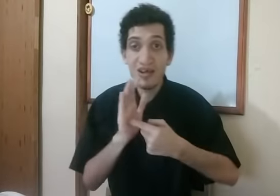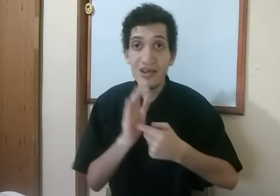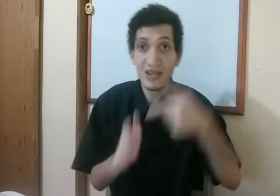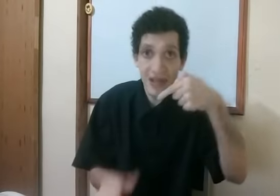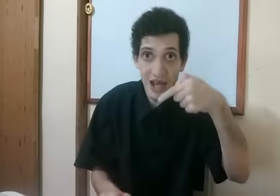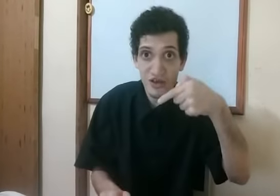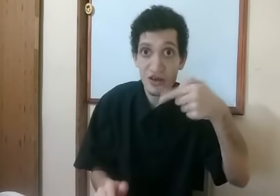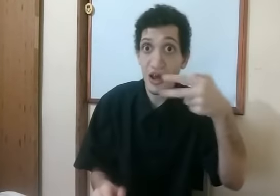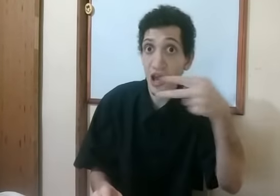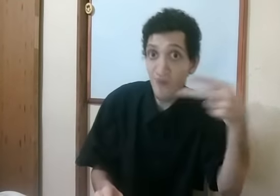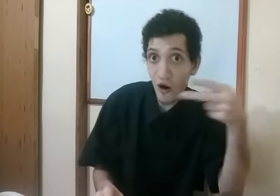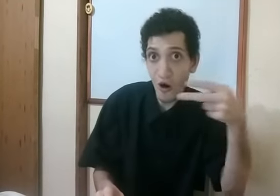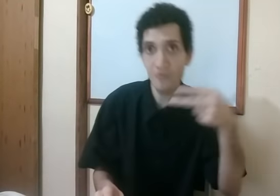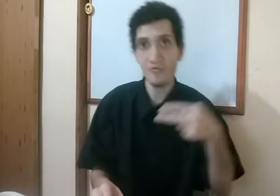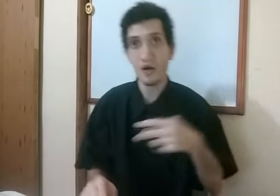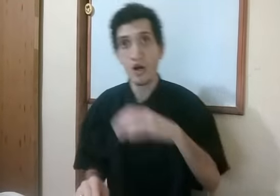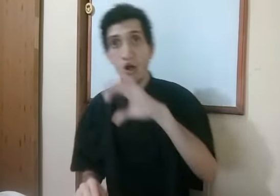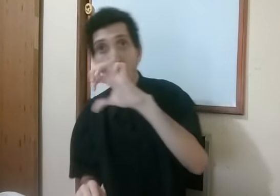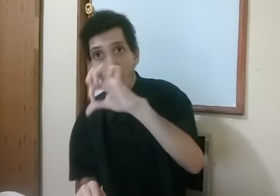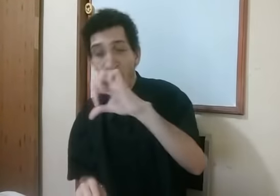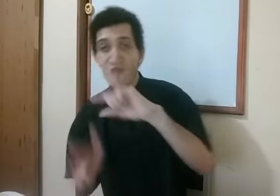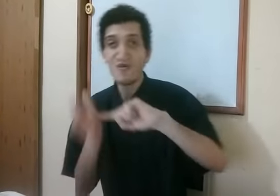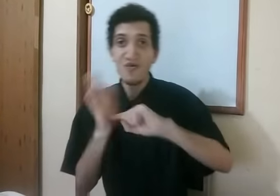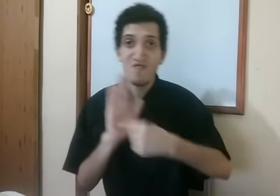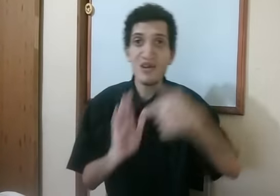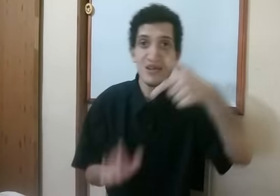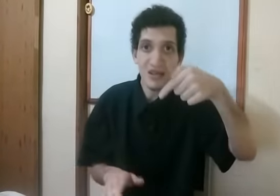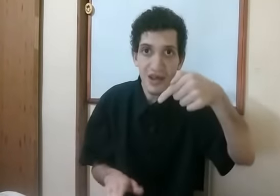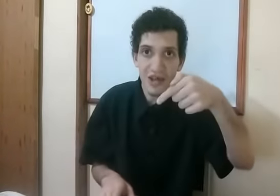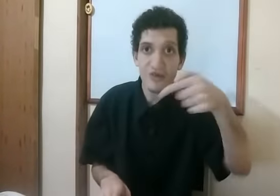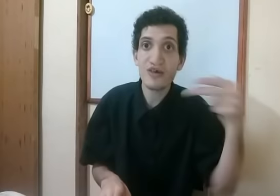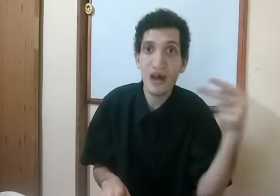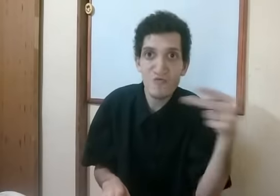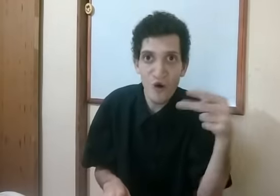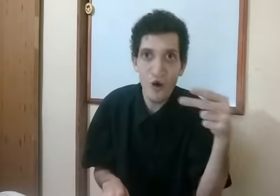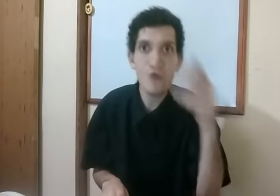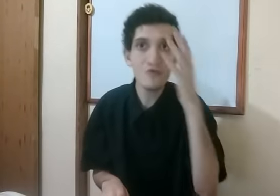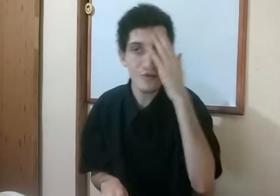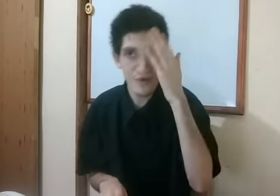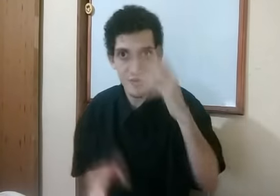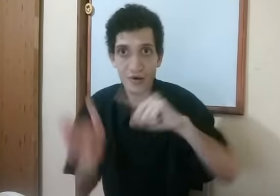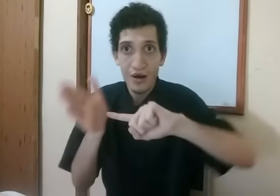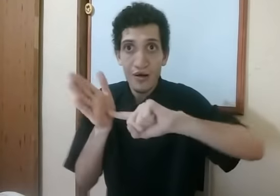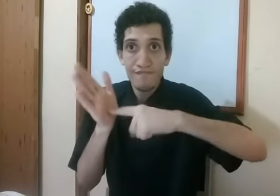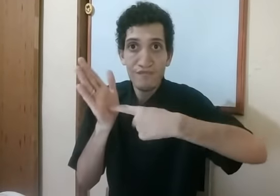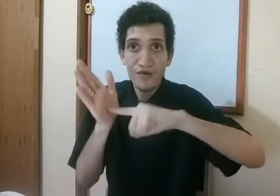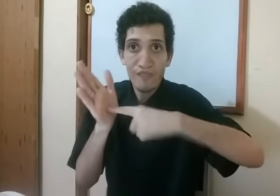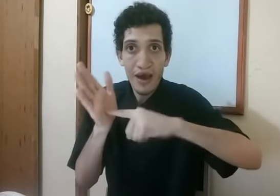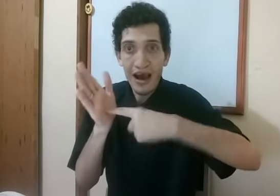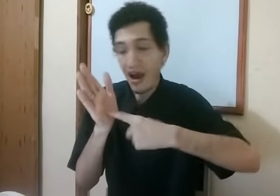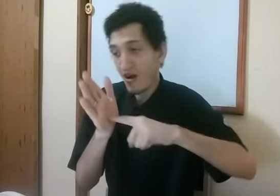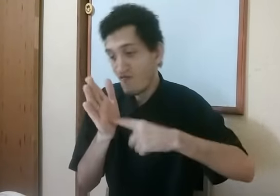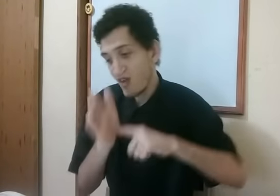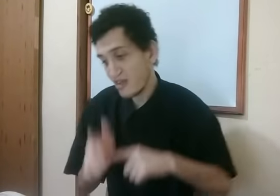vezes sete é igual, nove vezes sete é igual, entendeu? Multiplicar